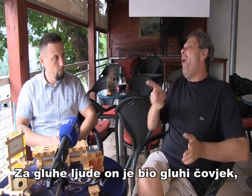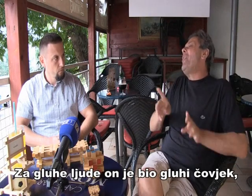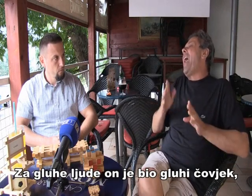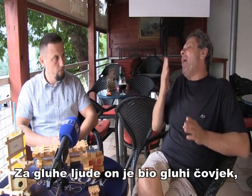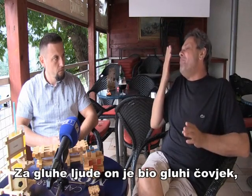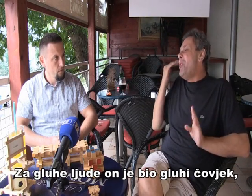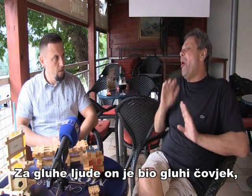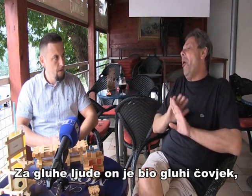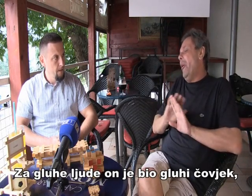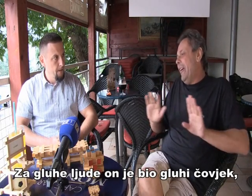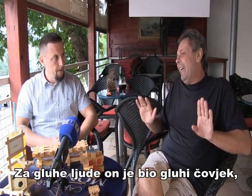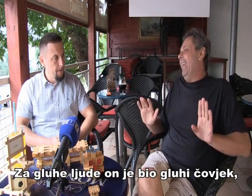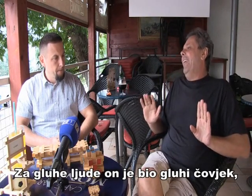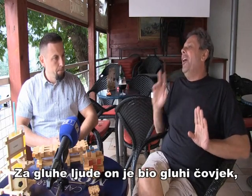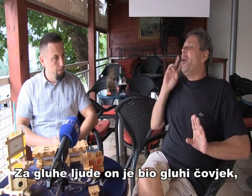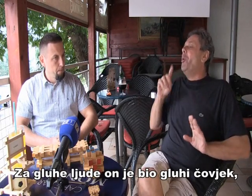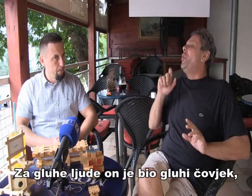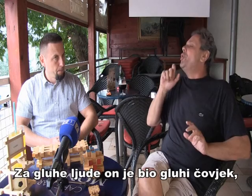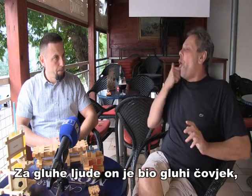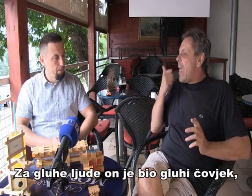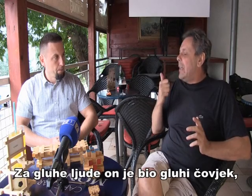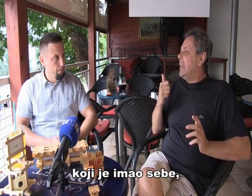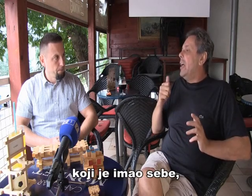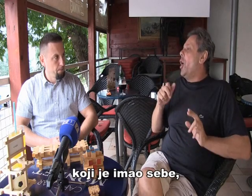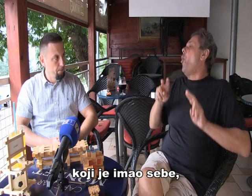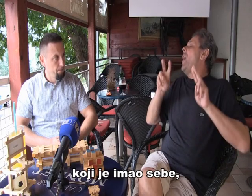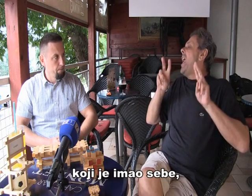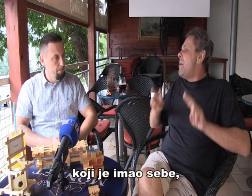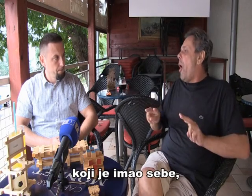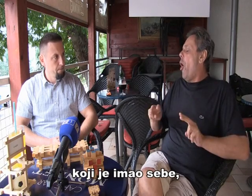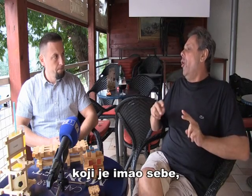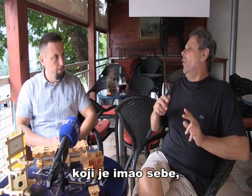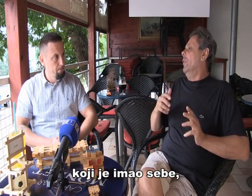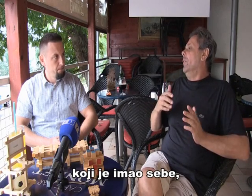je bio gluhi čovjek koji je imao